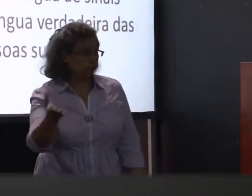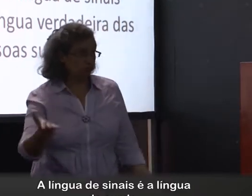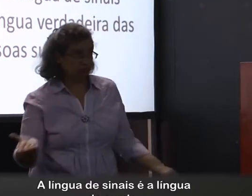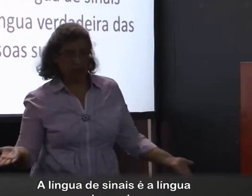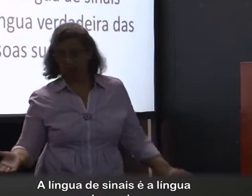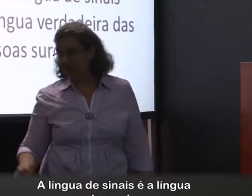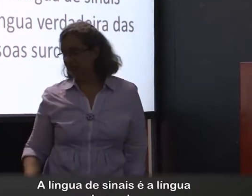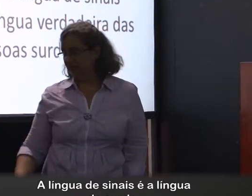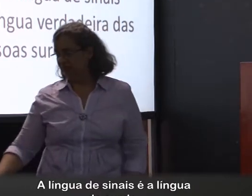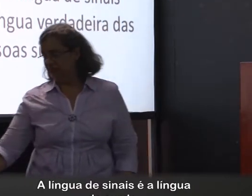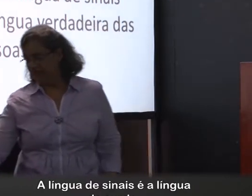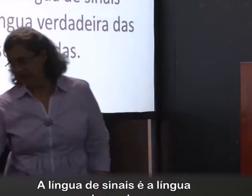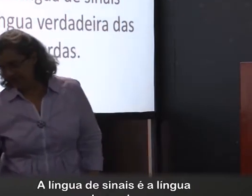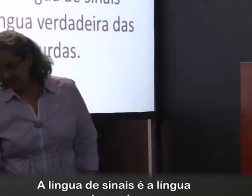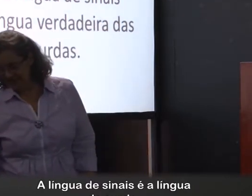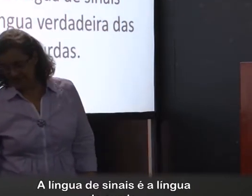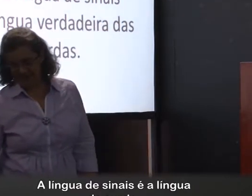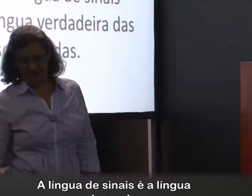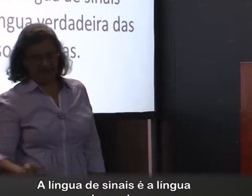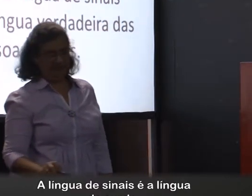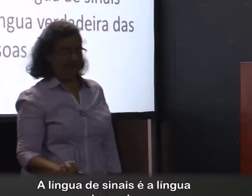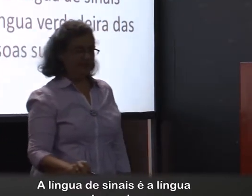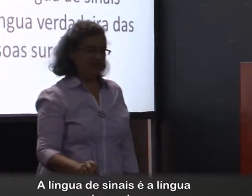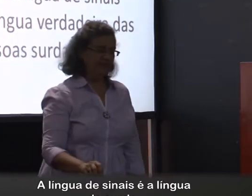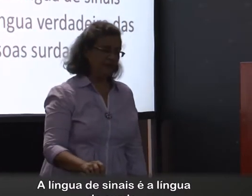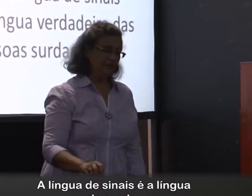A língua de sinais é a língua do surdo.